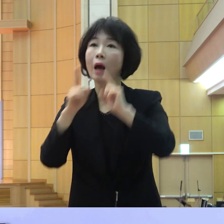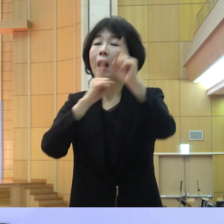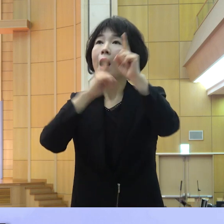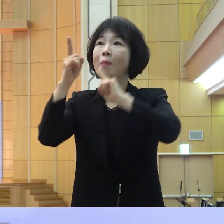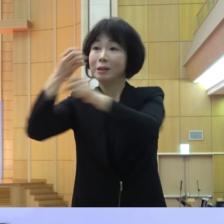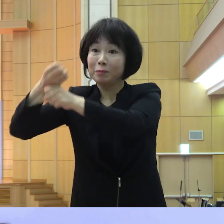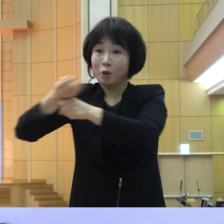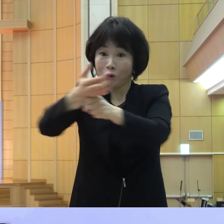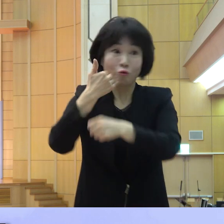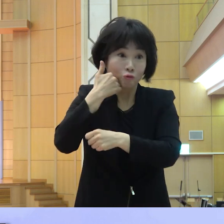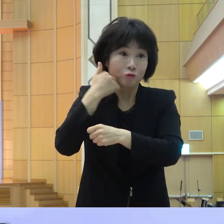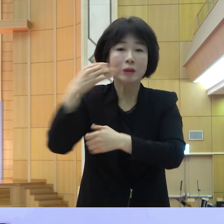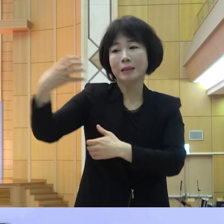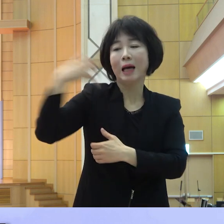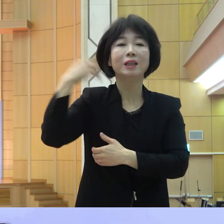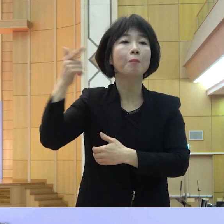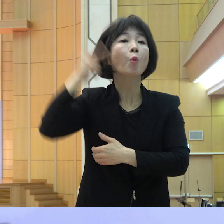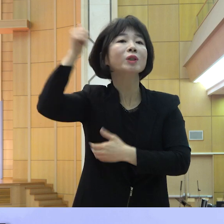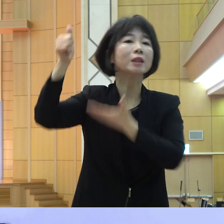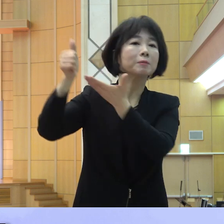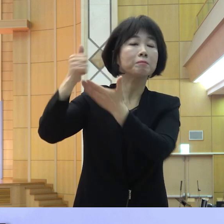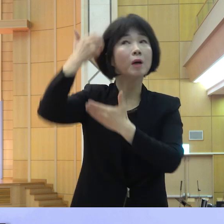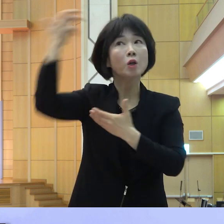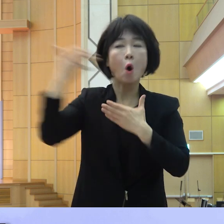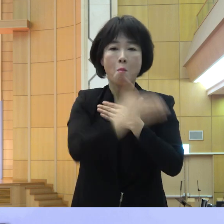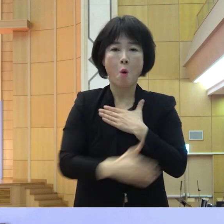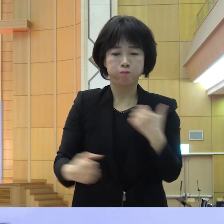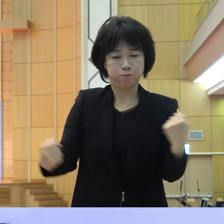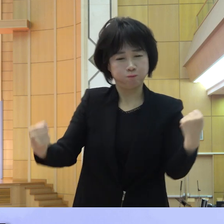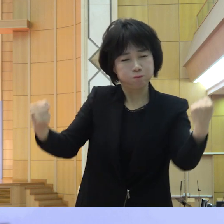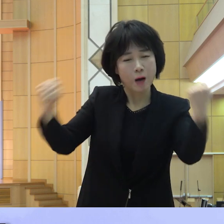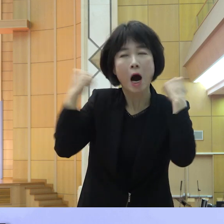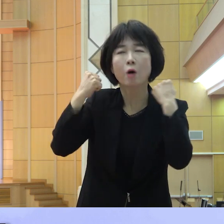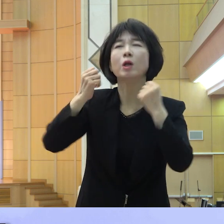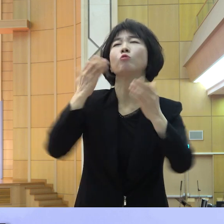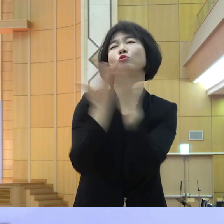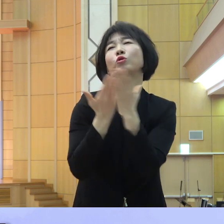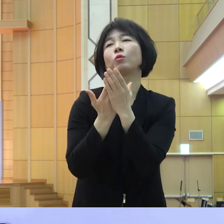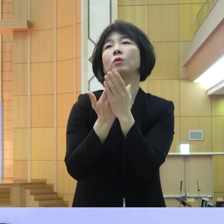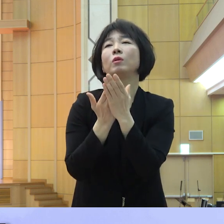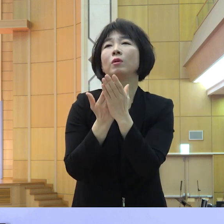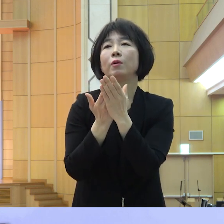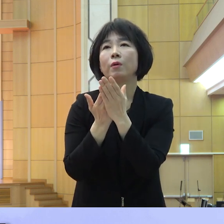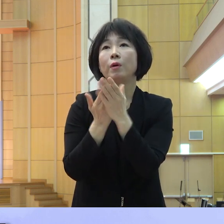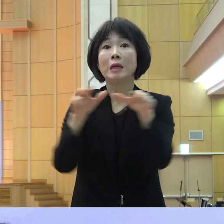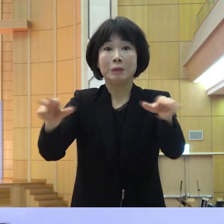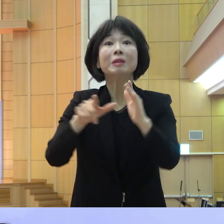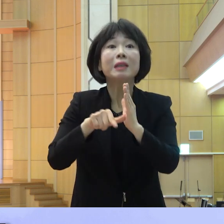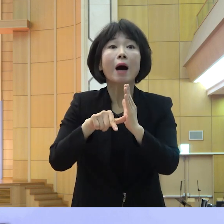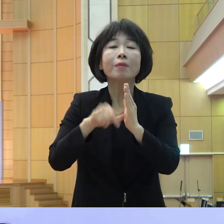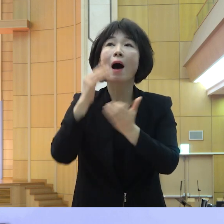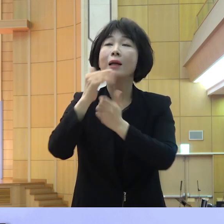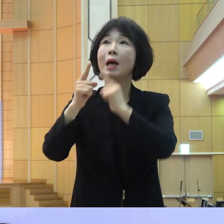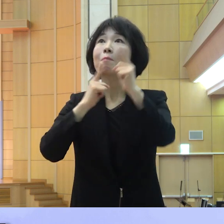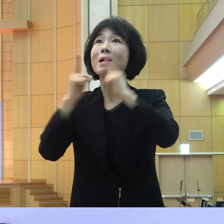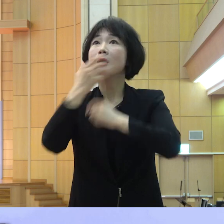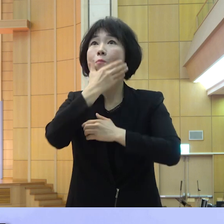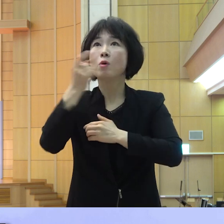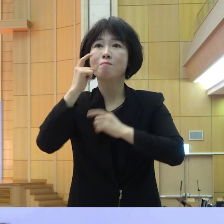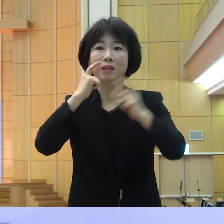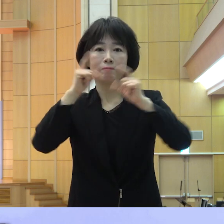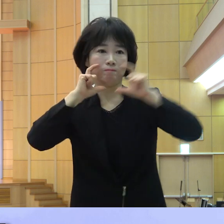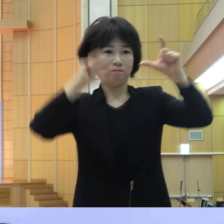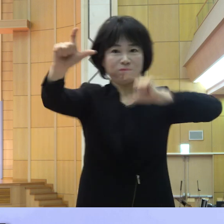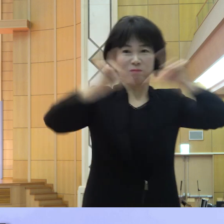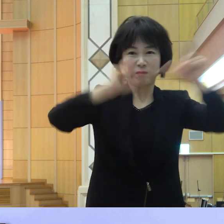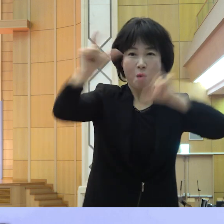말씀을 전하신 우리 담임 목사님 영육간에 더욱 강건케 하여 주시옵소서. 이 시간도 하나님의 복음의